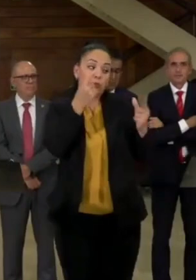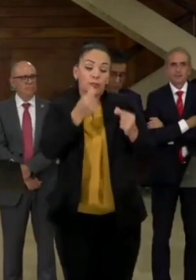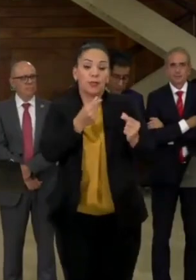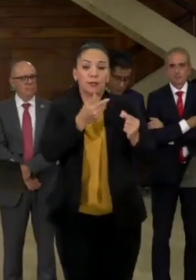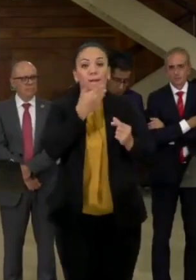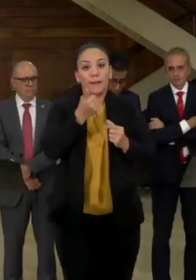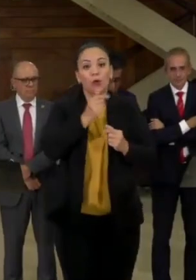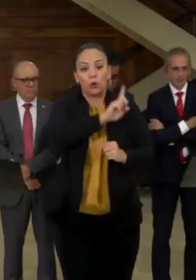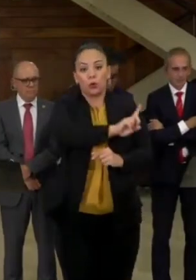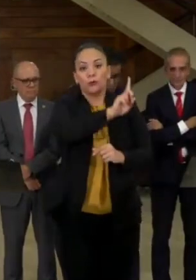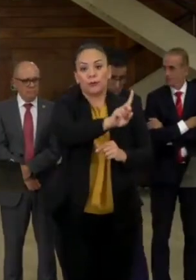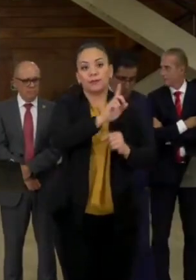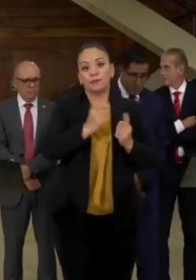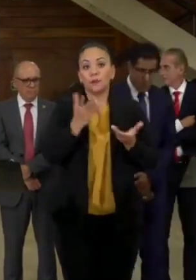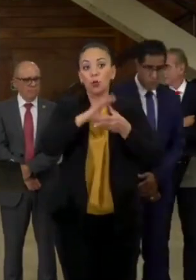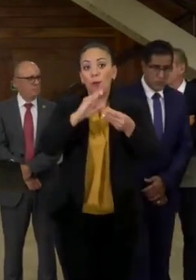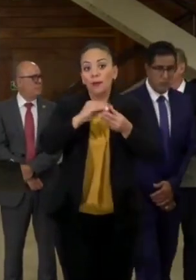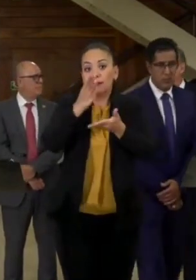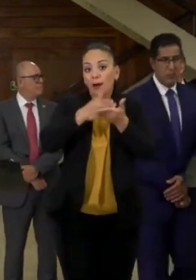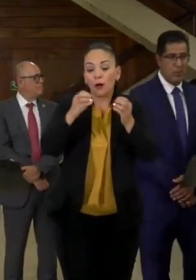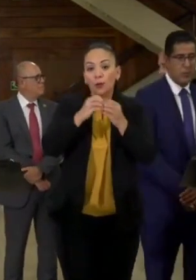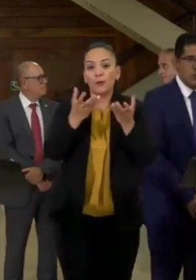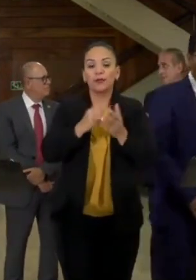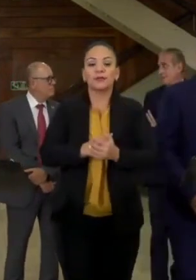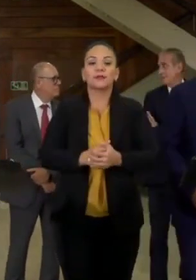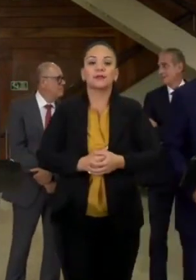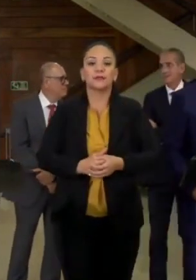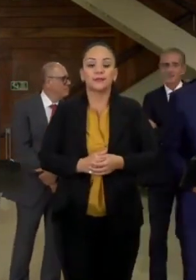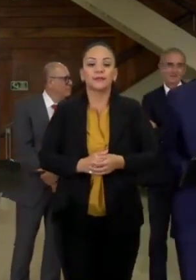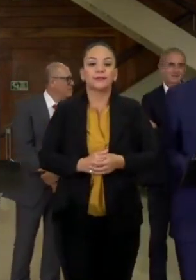quiere comentar algo más sobre esto.